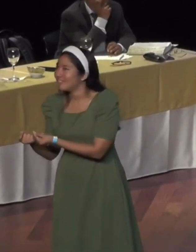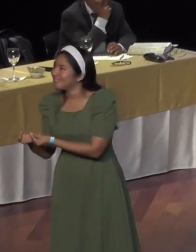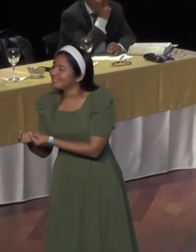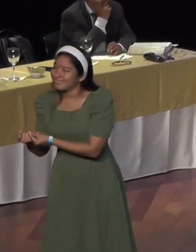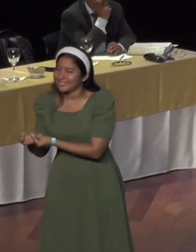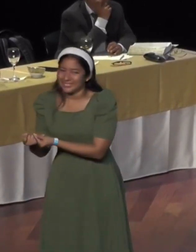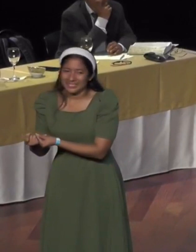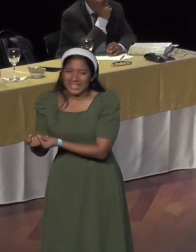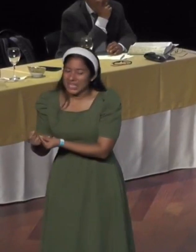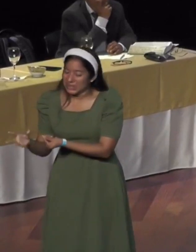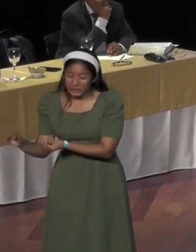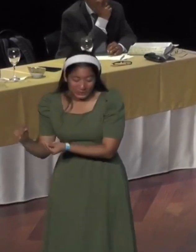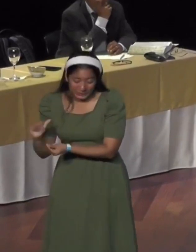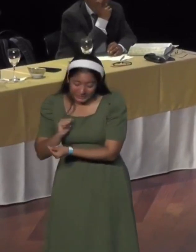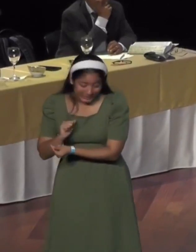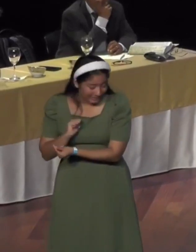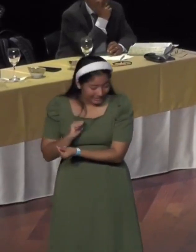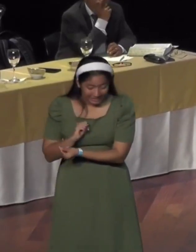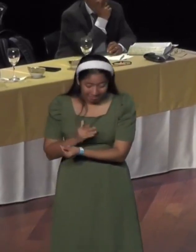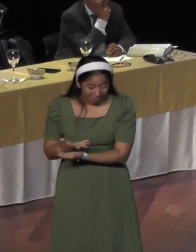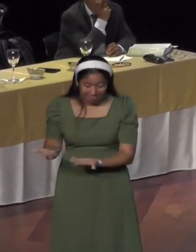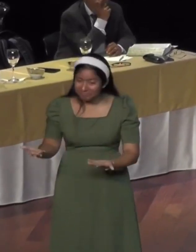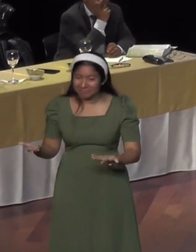No tengo la manera.